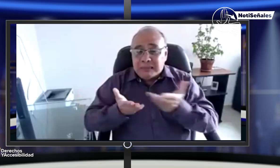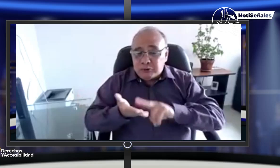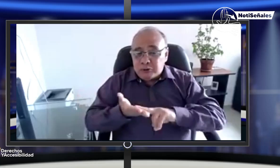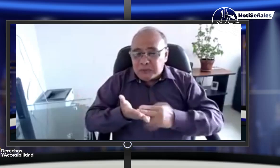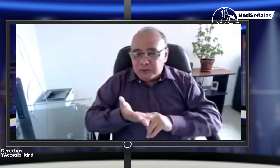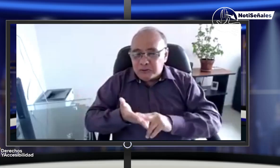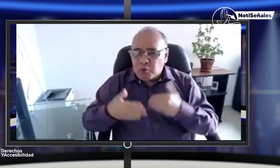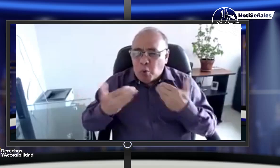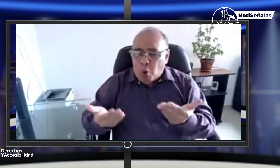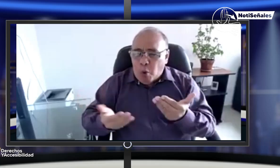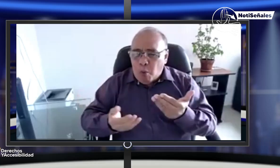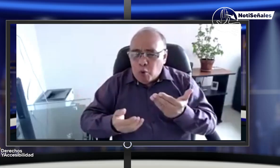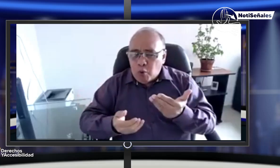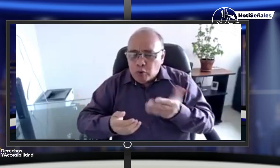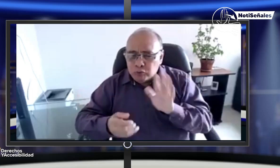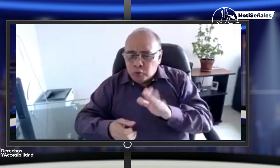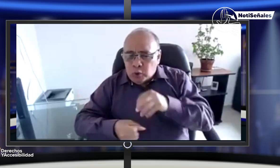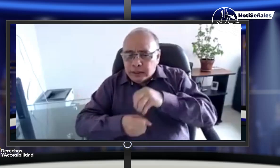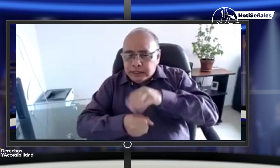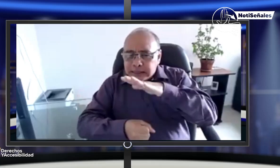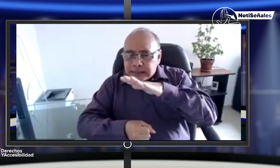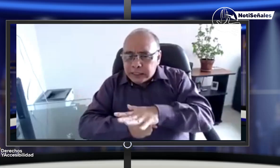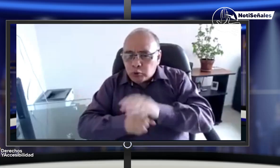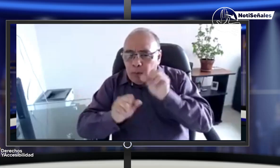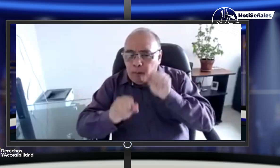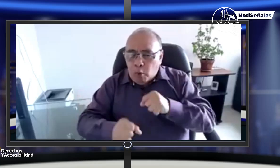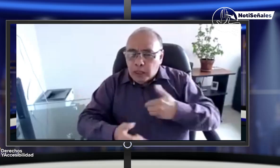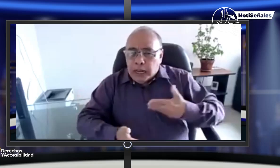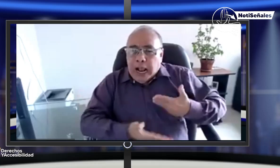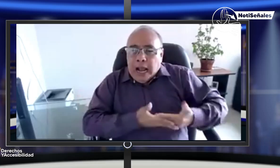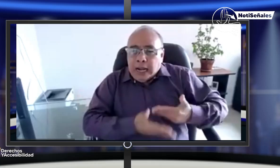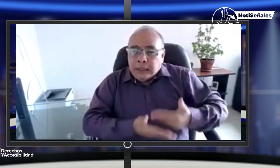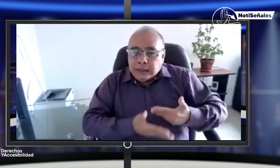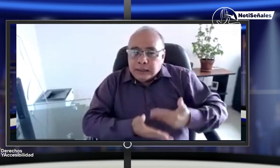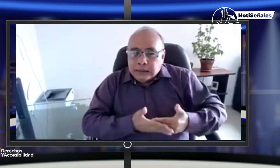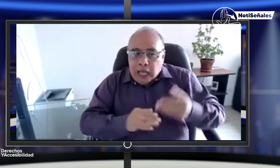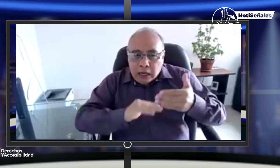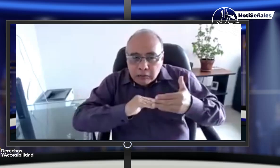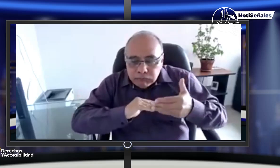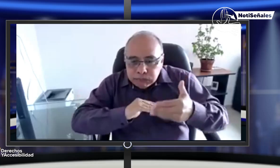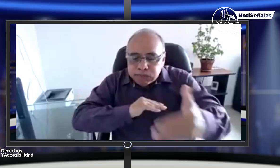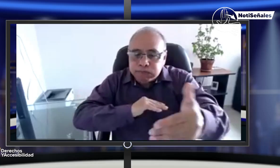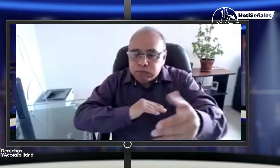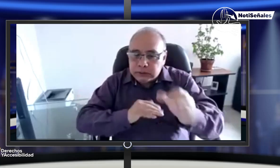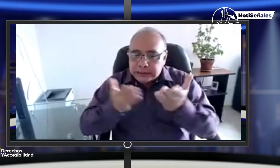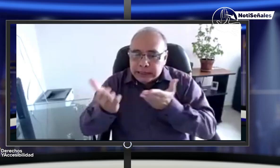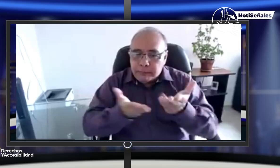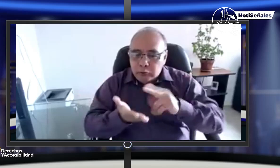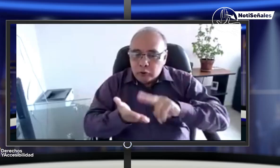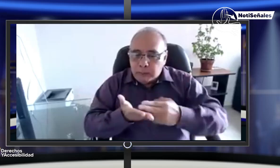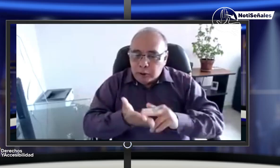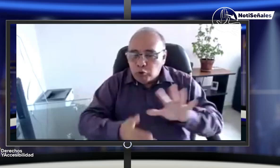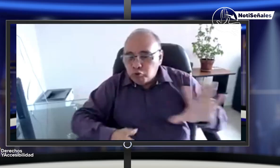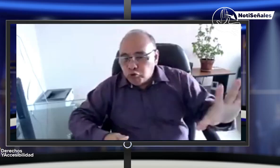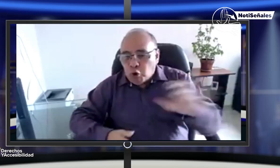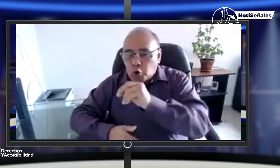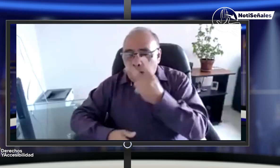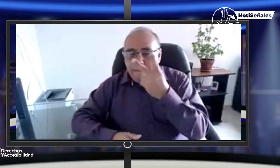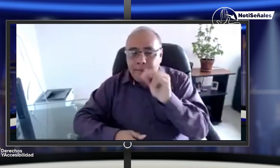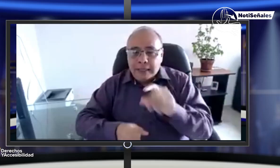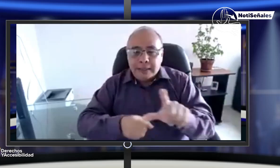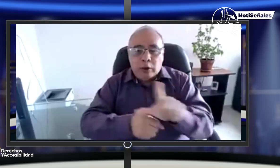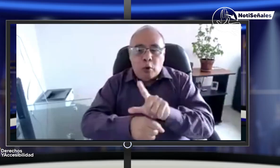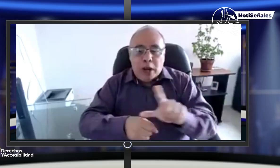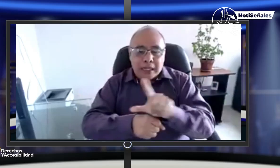tema del tiempo o del servicio de interpretación. Tal vez, no sé si desde la